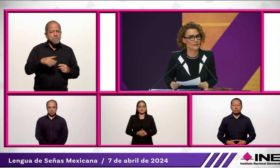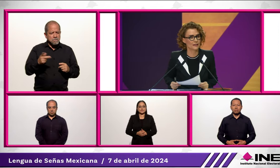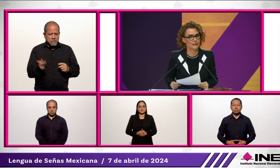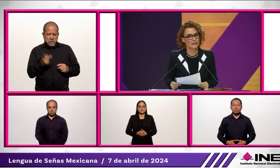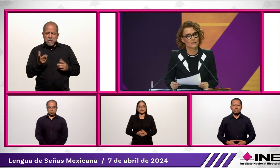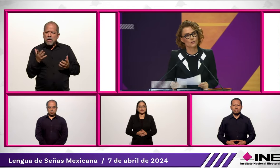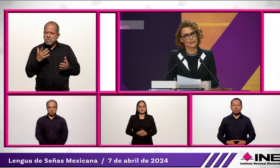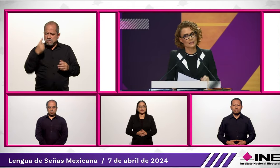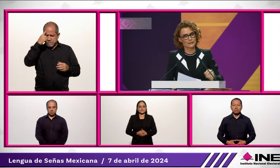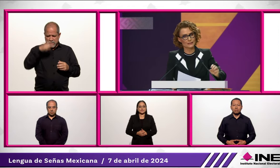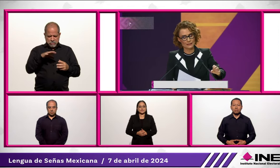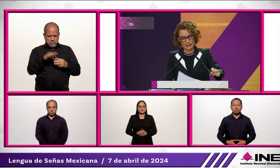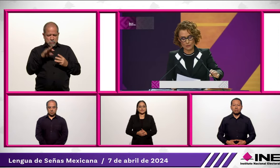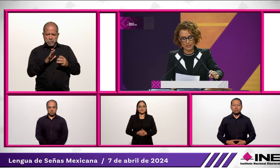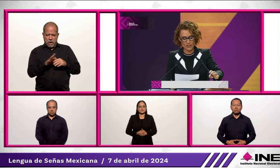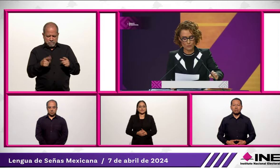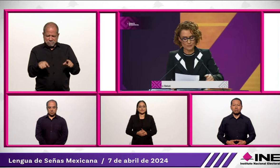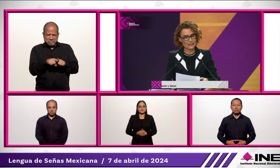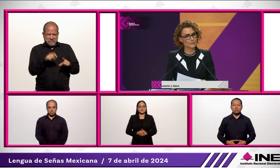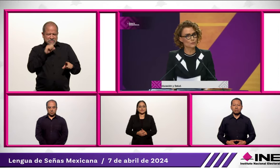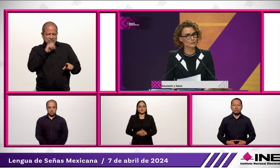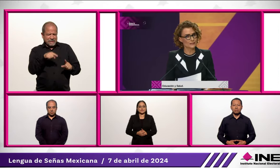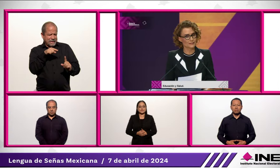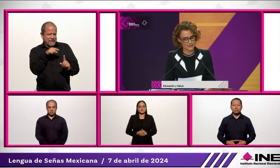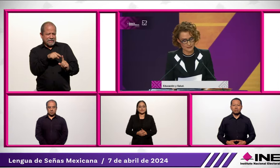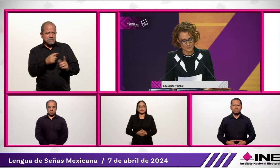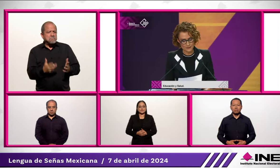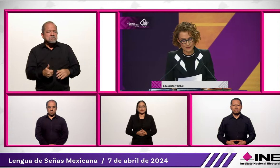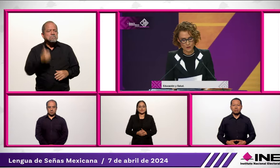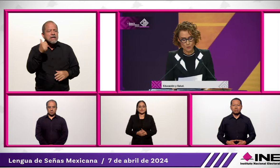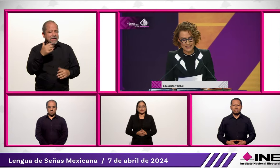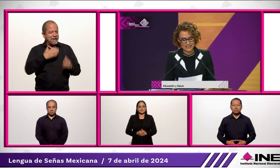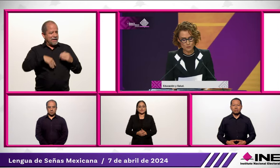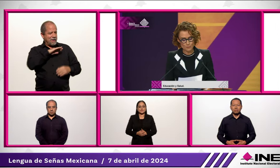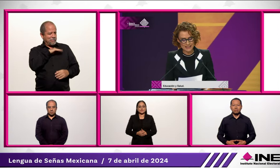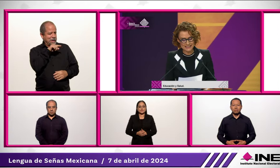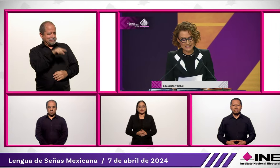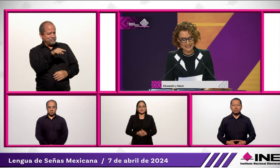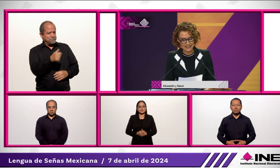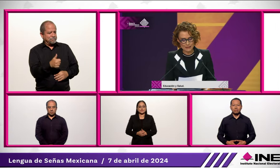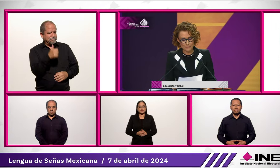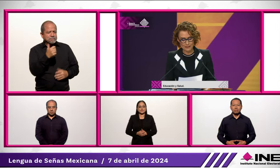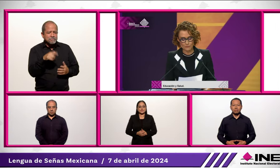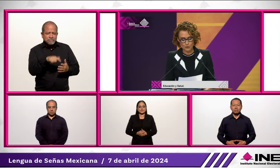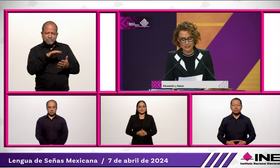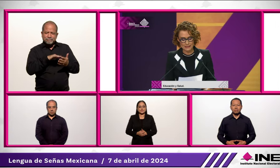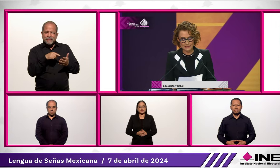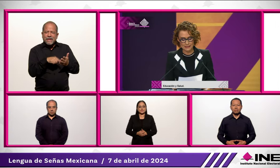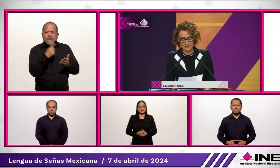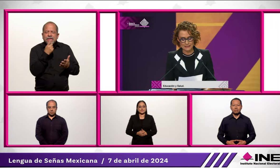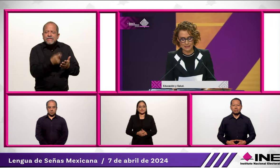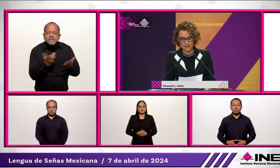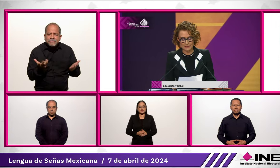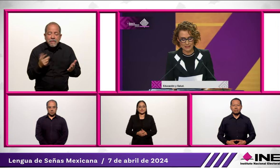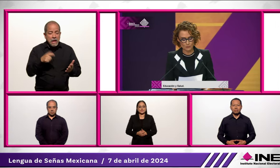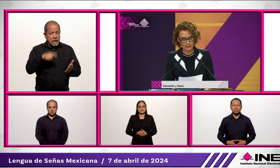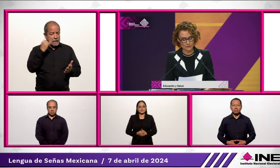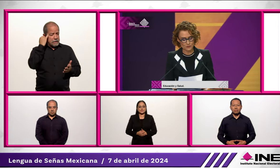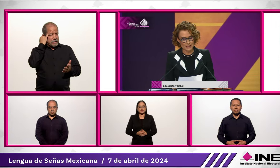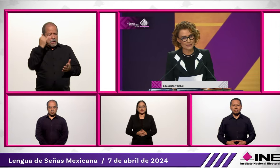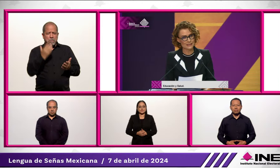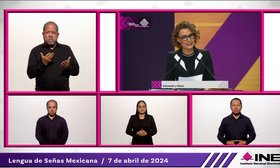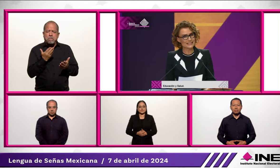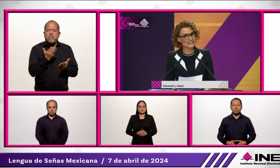Voy a empezar con la candidata Claudia Sheinbaum. Y la pregunta dice así: ¿cuál es su plan integral para fortalecer el sistema de